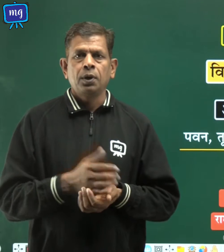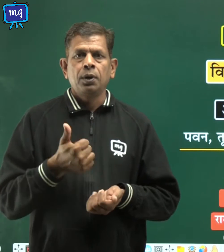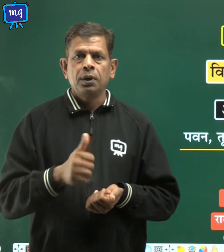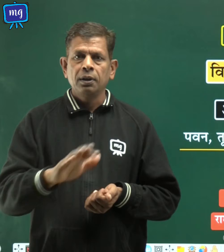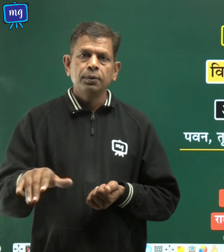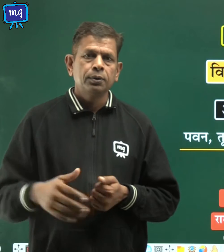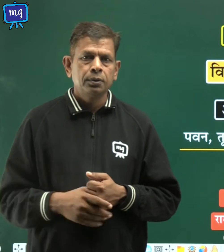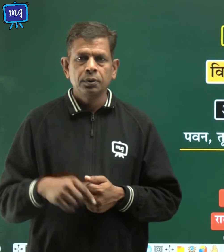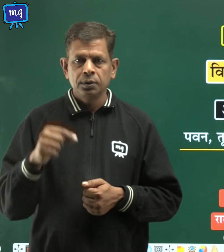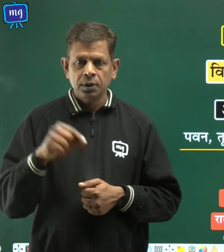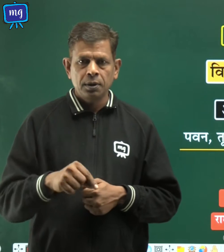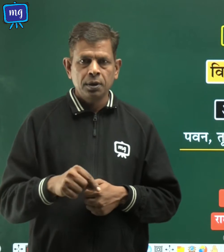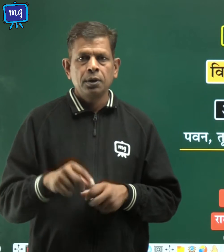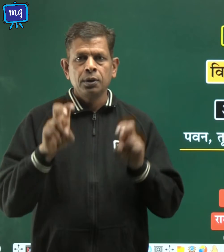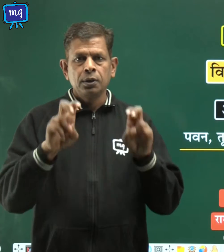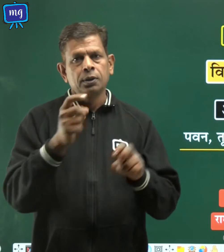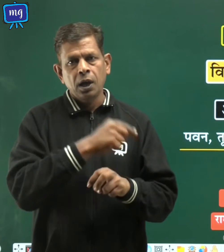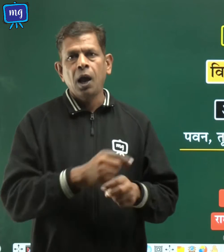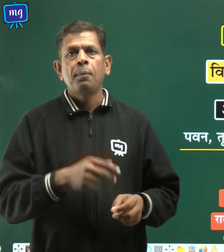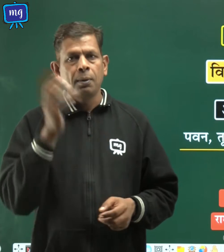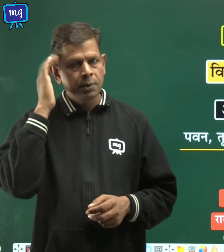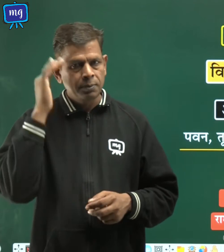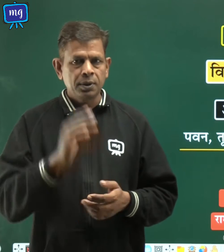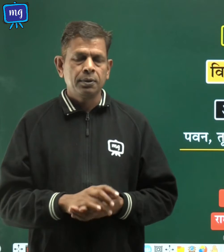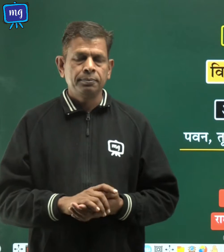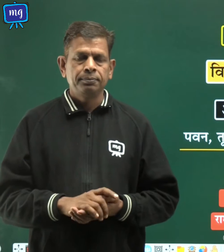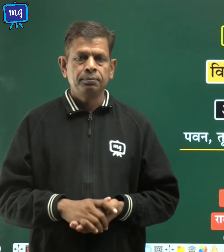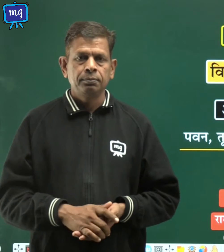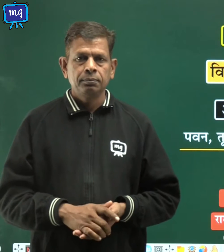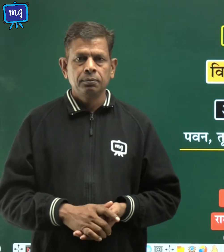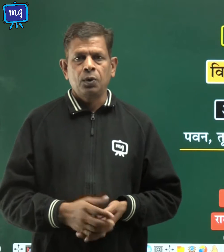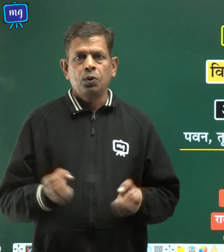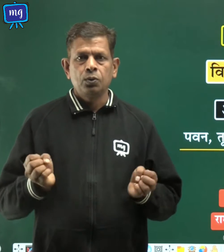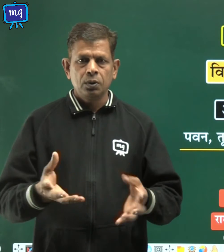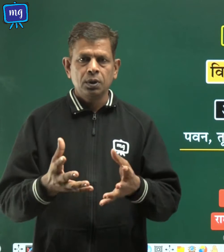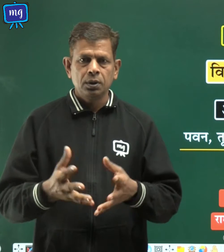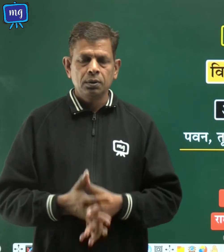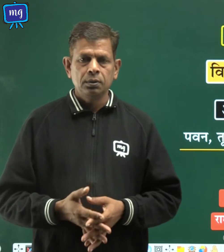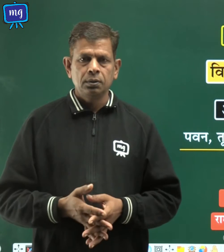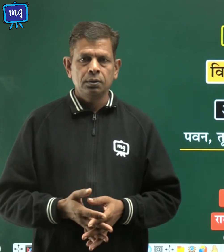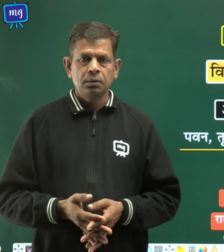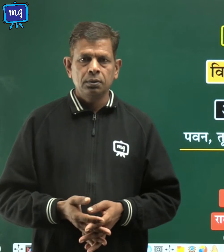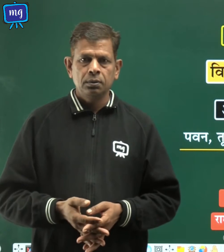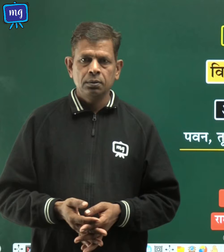ठीक है बच्चों, यही हम इस अध्याय में समझेंगे। शुरू करें।